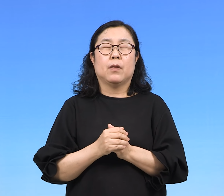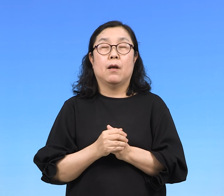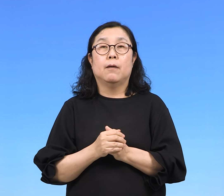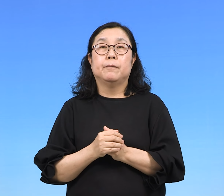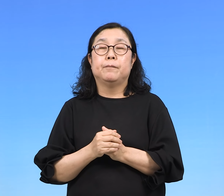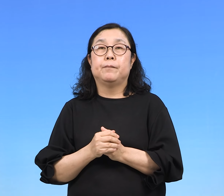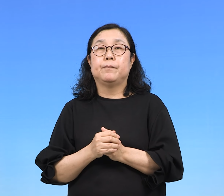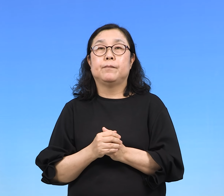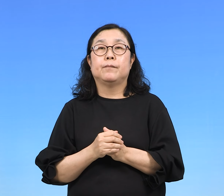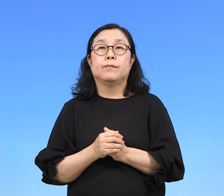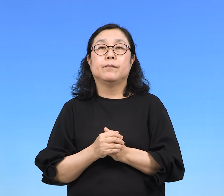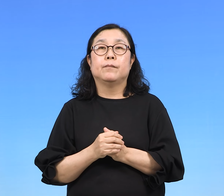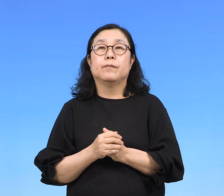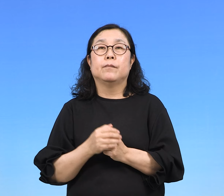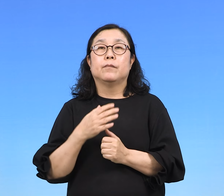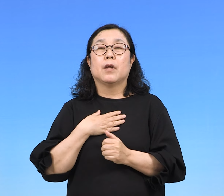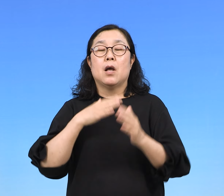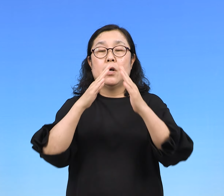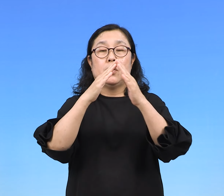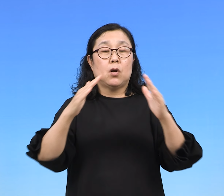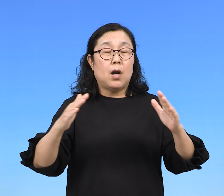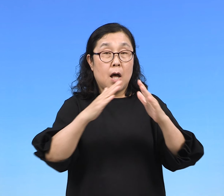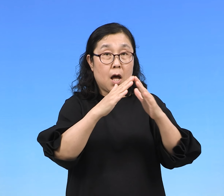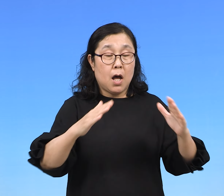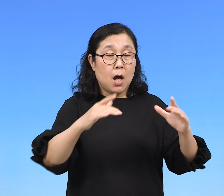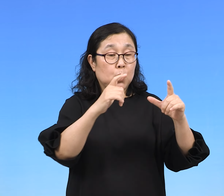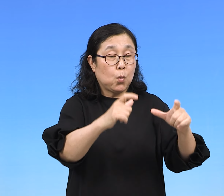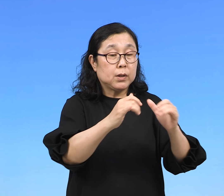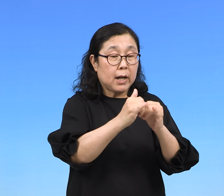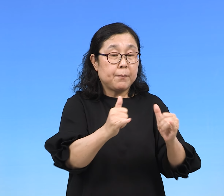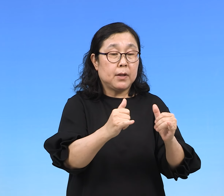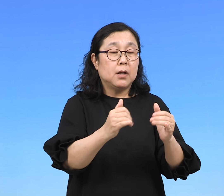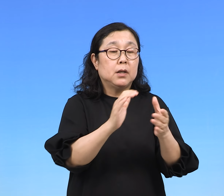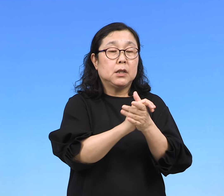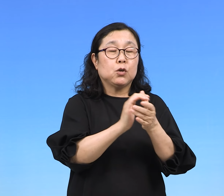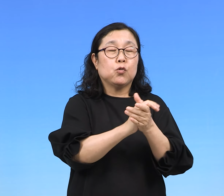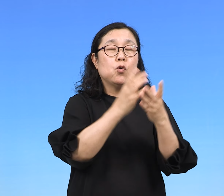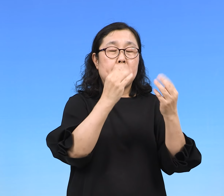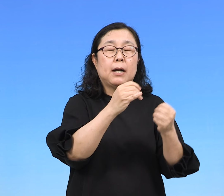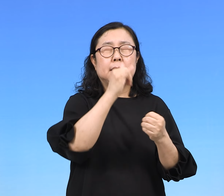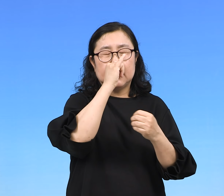겁니까? 그리고 저는 전라도 출신의 친구 목사들 되게 많습니다.